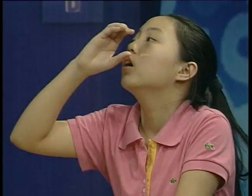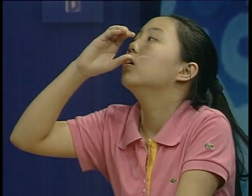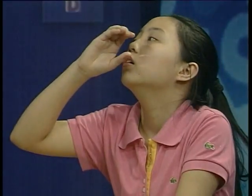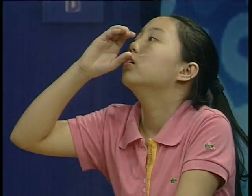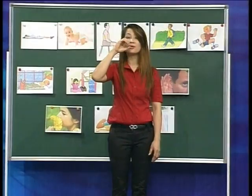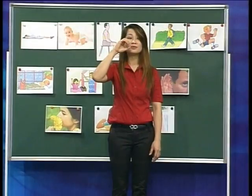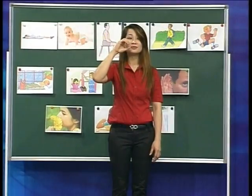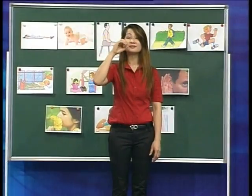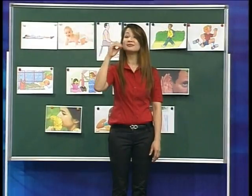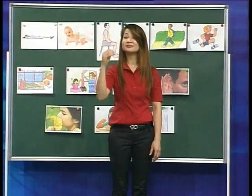Đó là ký hiệu uống